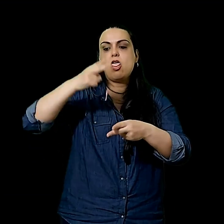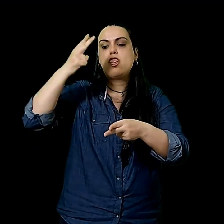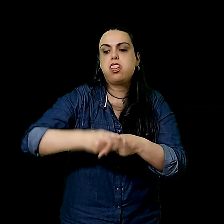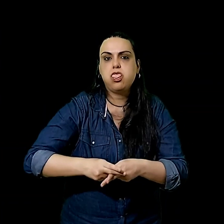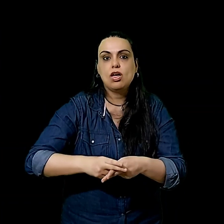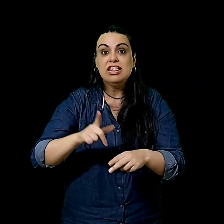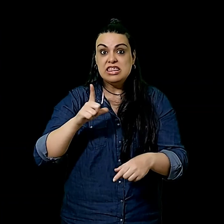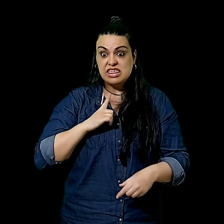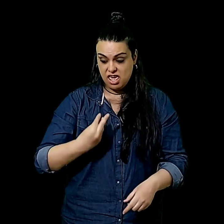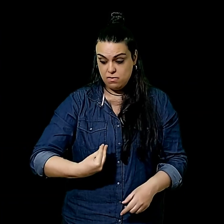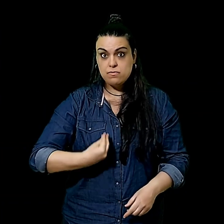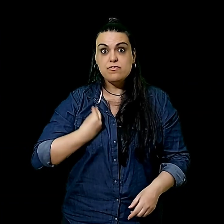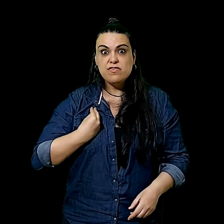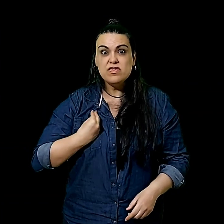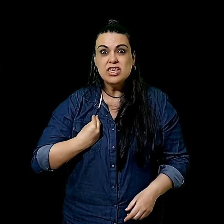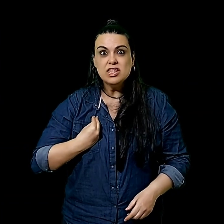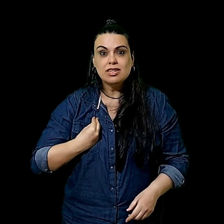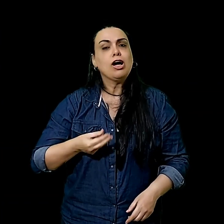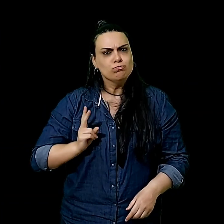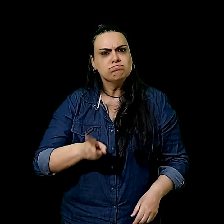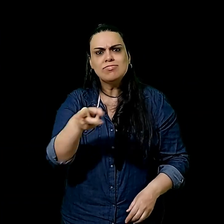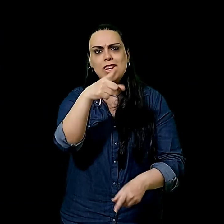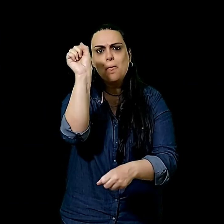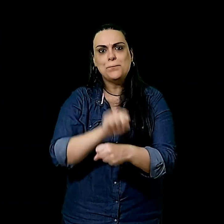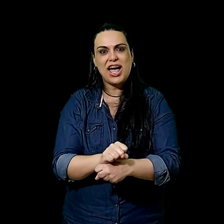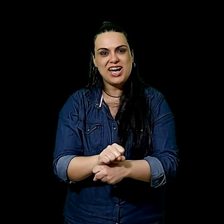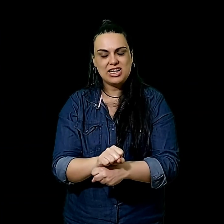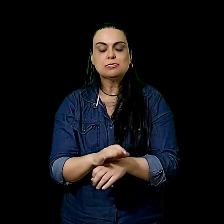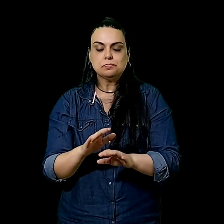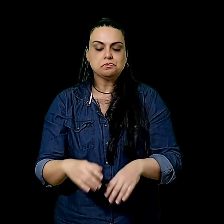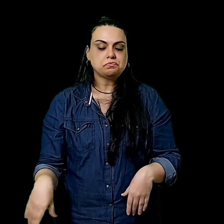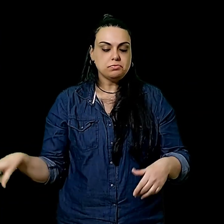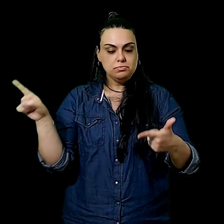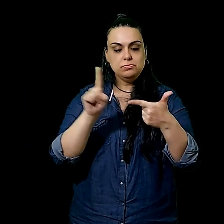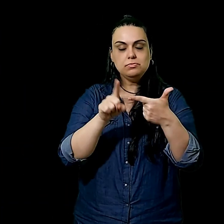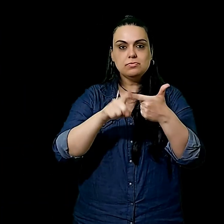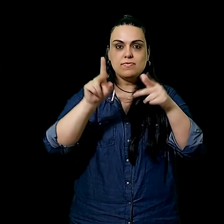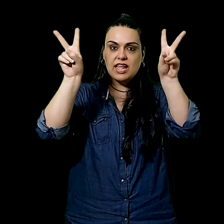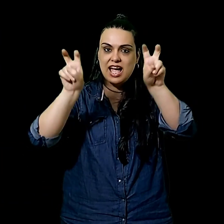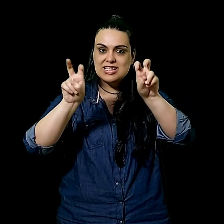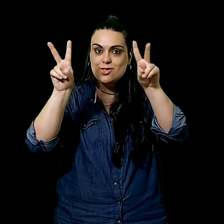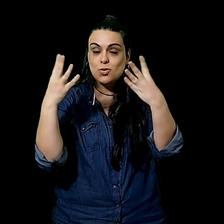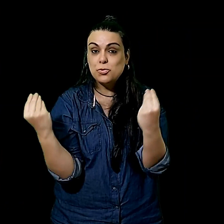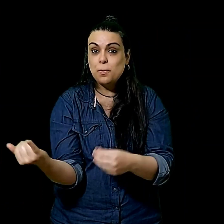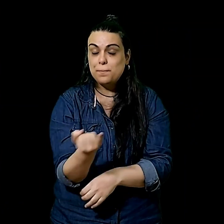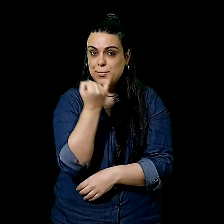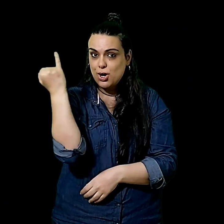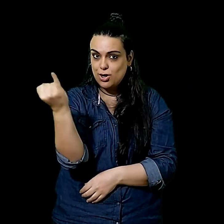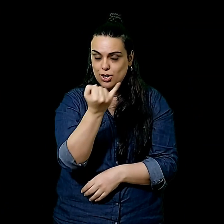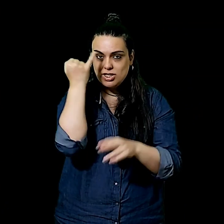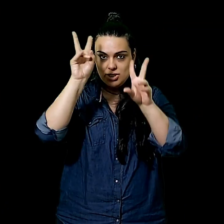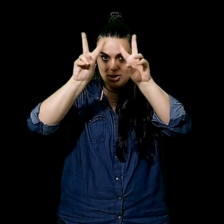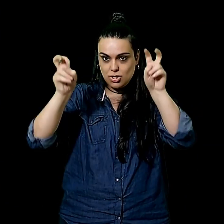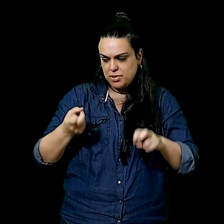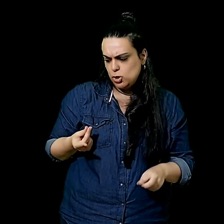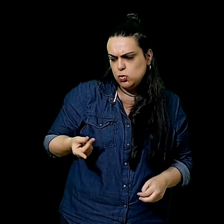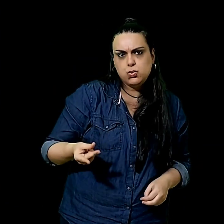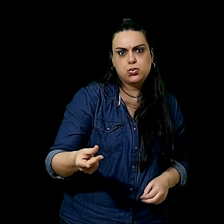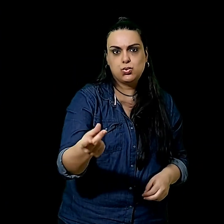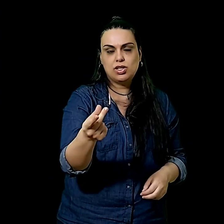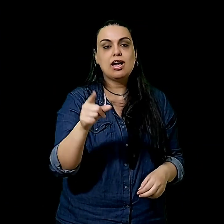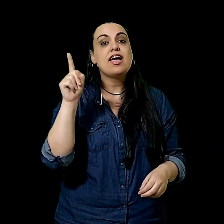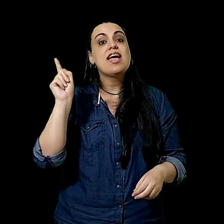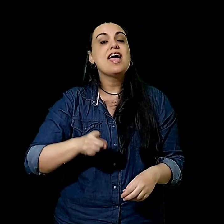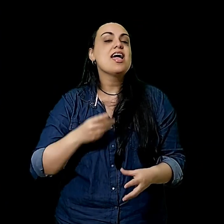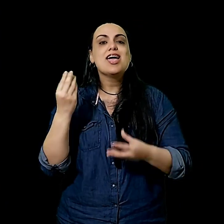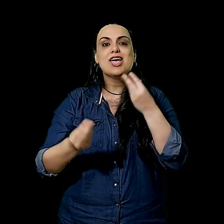houver vida dentro de você. Agora eu quero abordar um segundo tema muito importante dentro desse tema da durabilidade da chamada, que